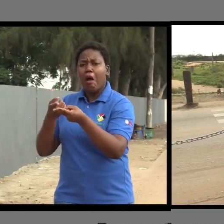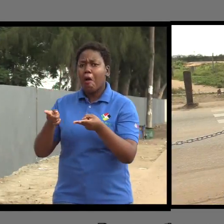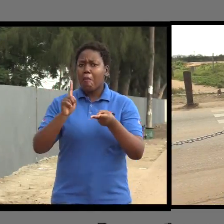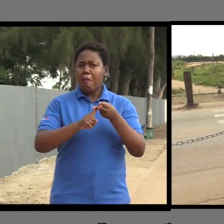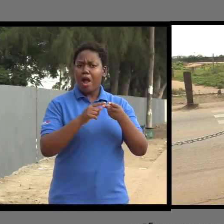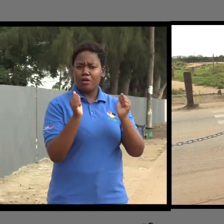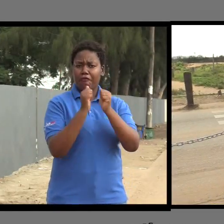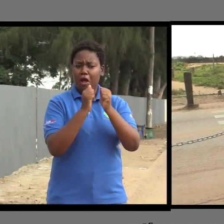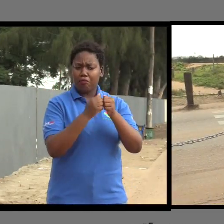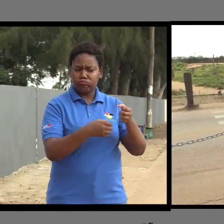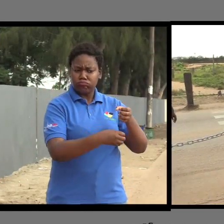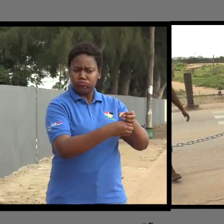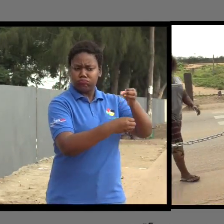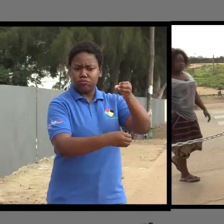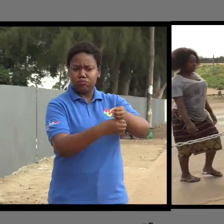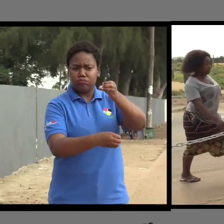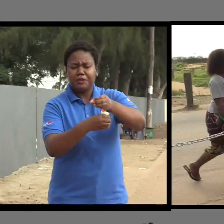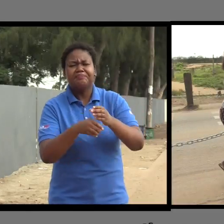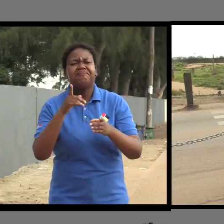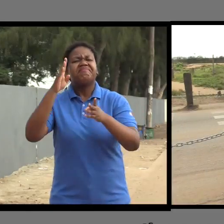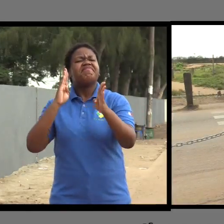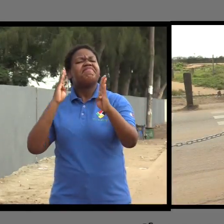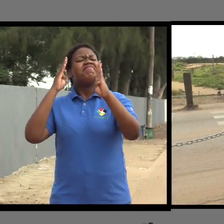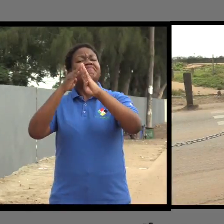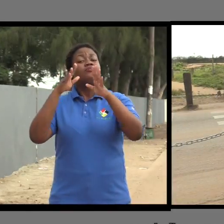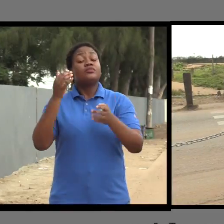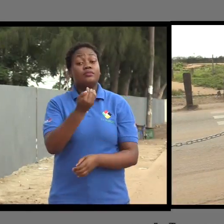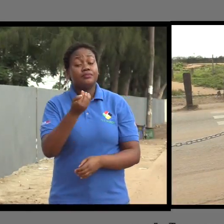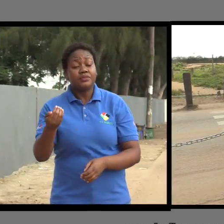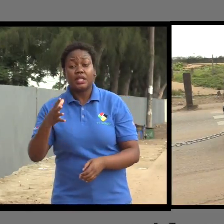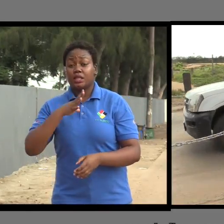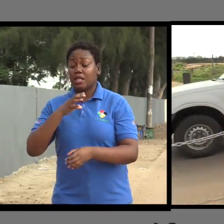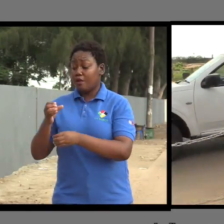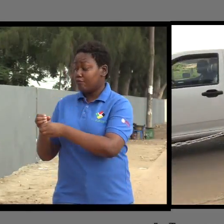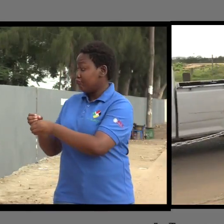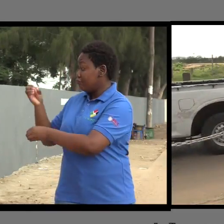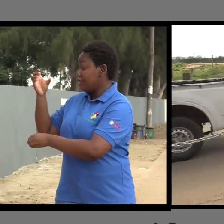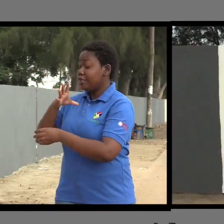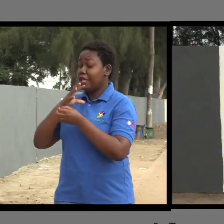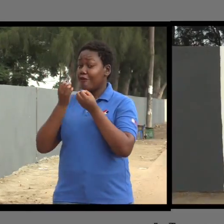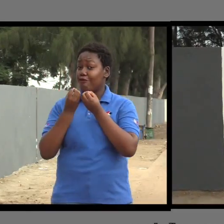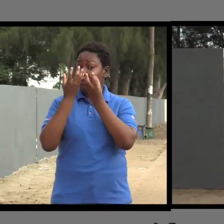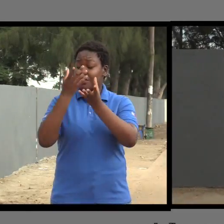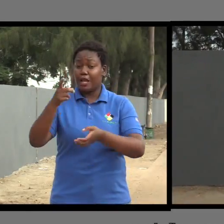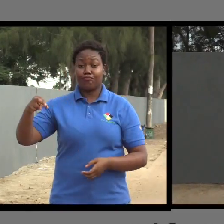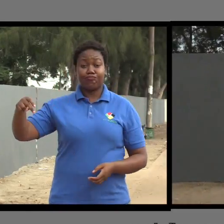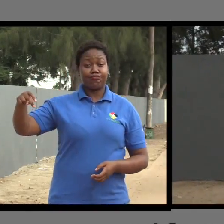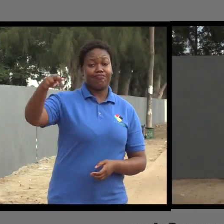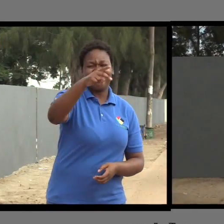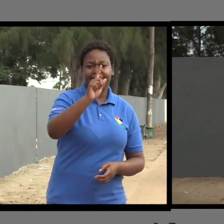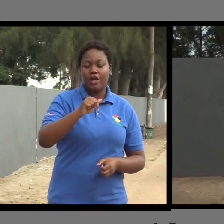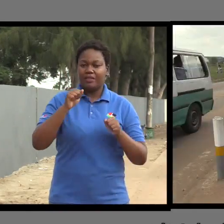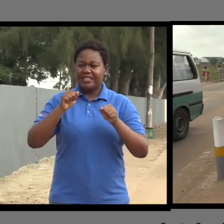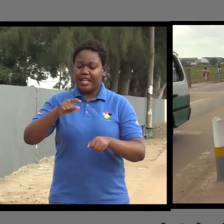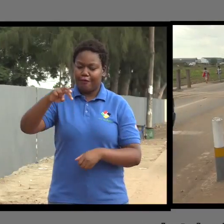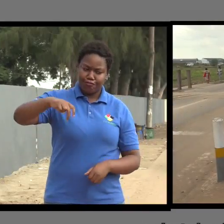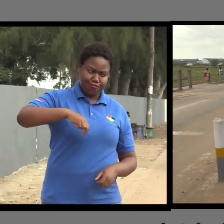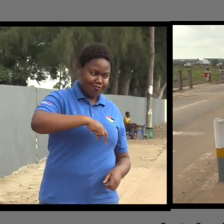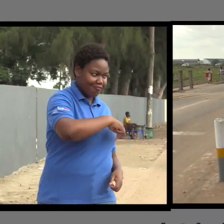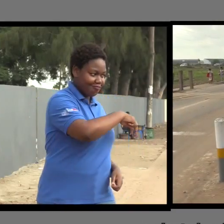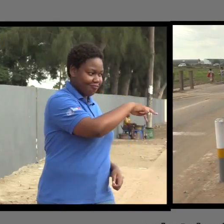rodoviária, está em curso a colocação de sinais visuais que indicam proximidade a estabelecimentos de ensino,